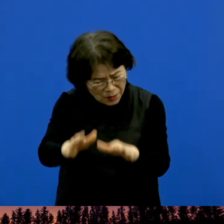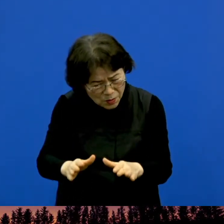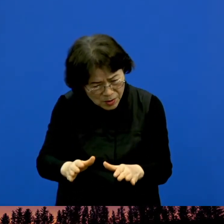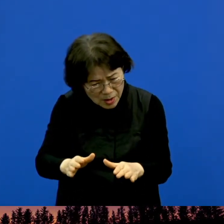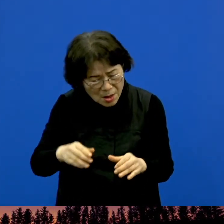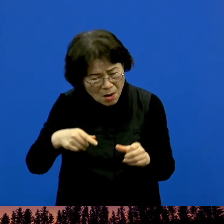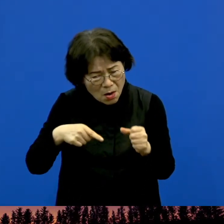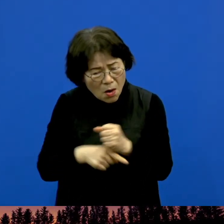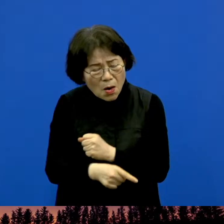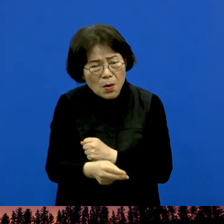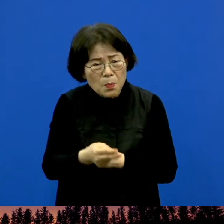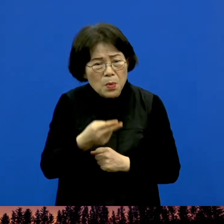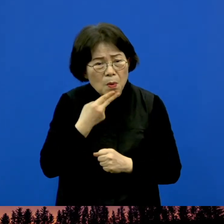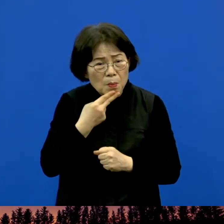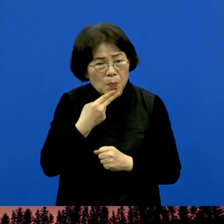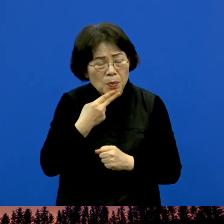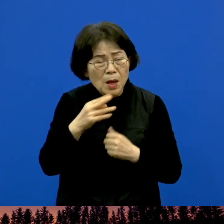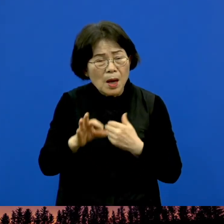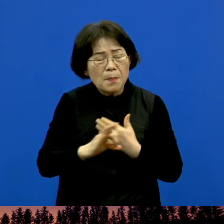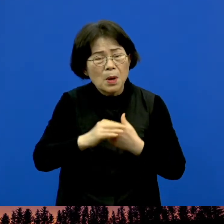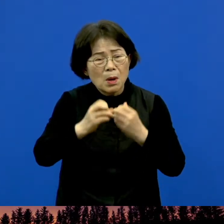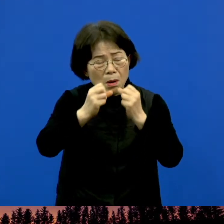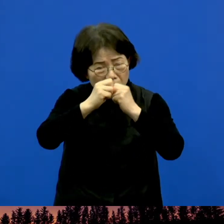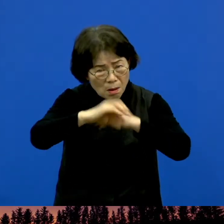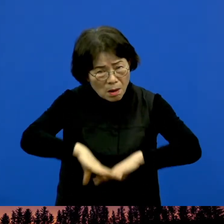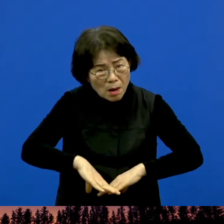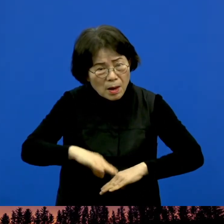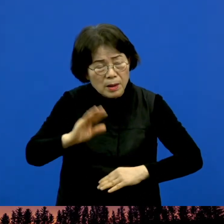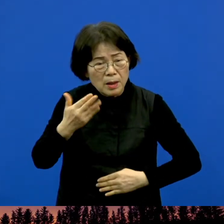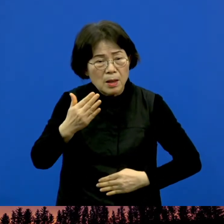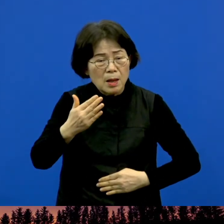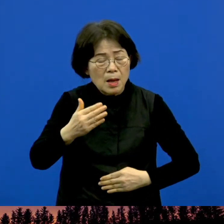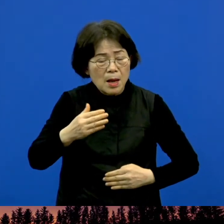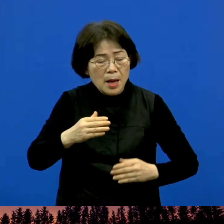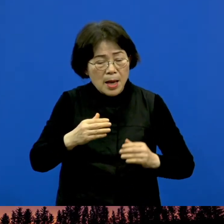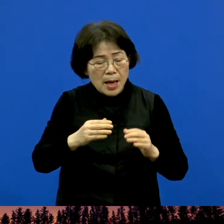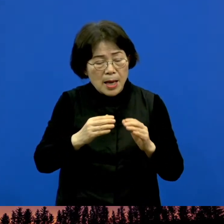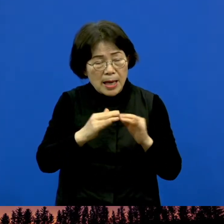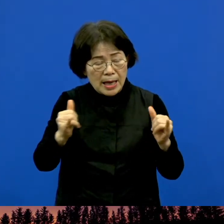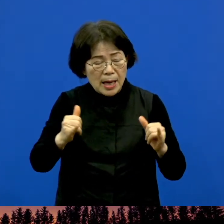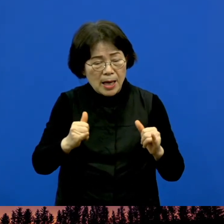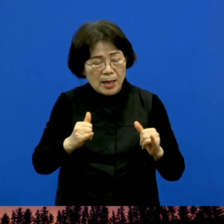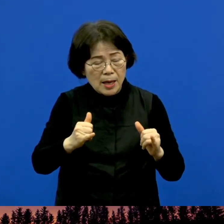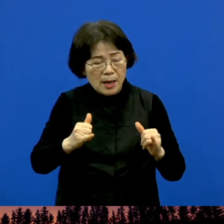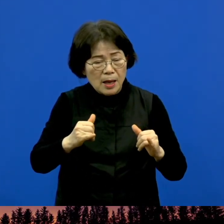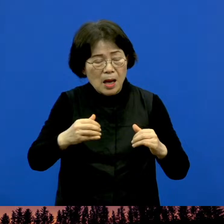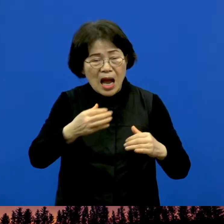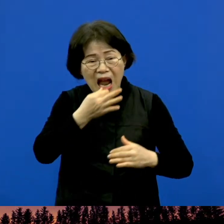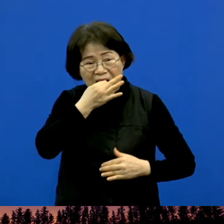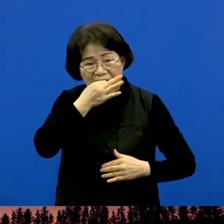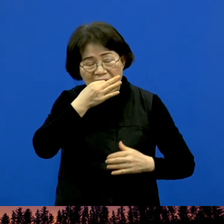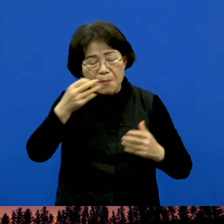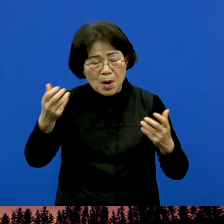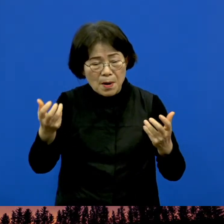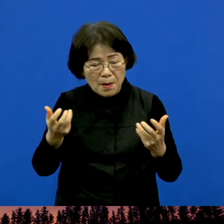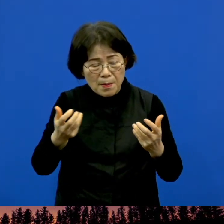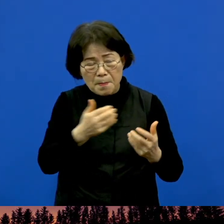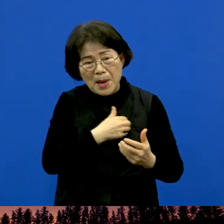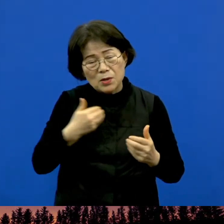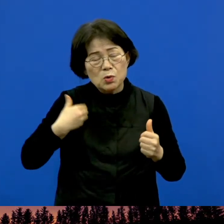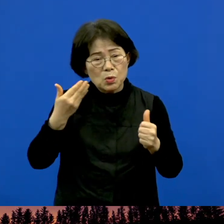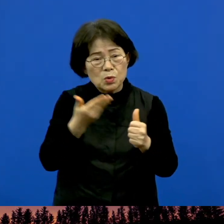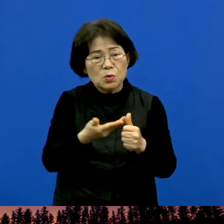바벨탑과 같은 것. 인간의 허영을 만족시키기 위해서 더 높이 쌓았지만 결국은 헛수고가 되고